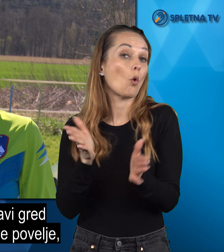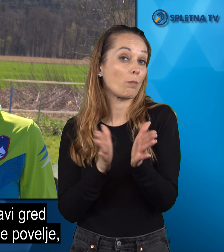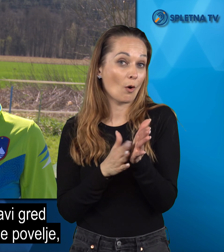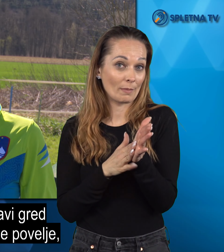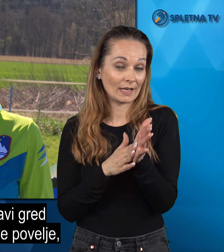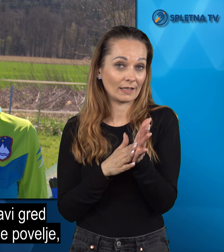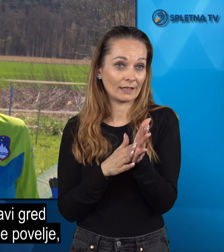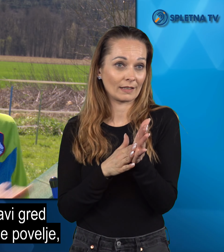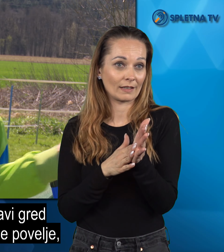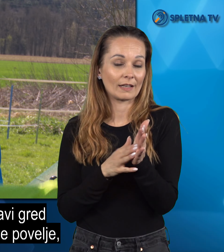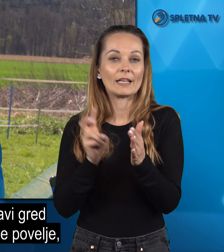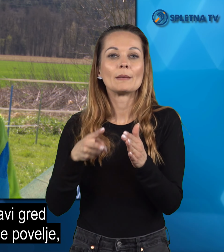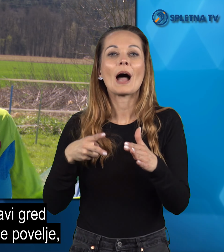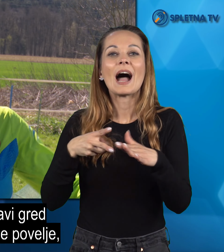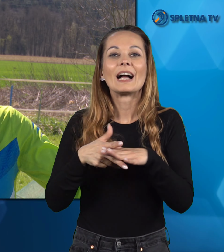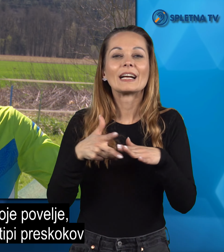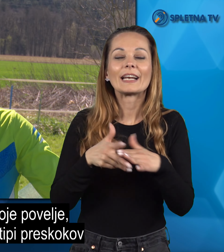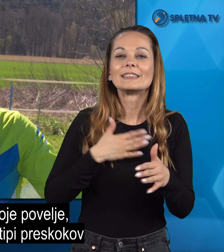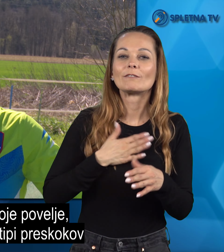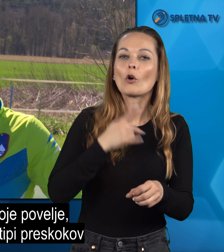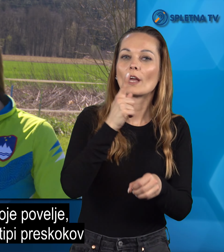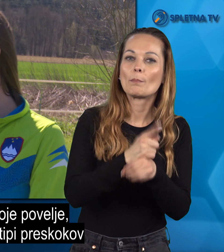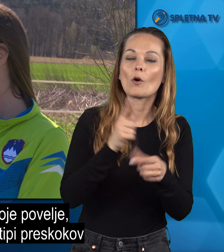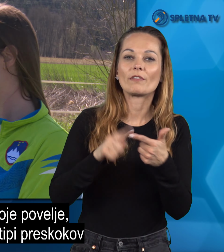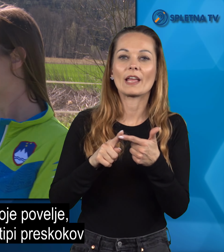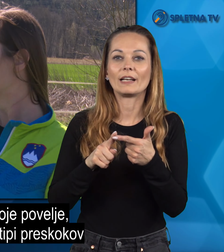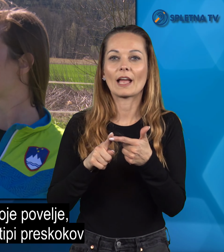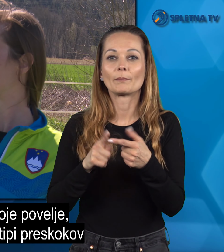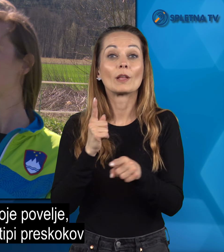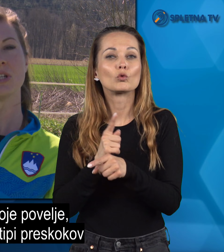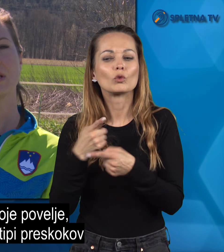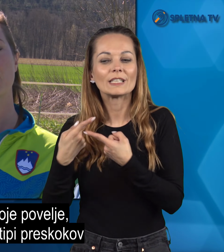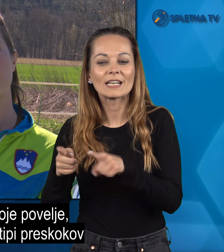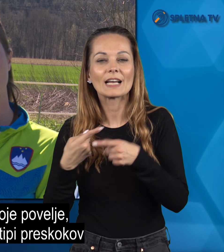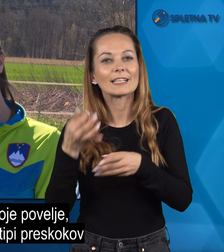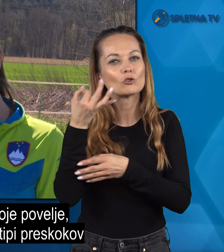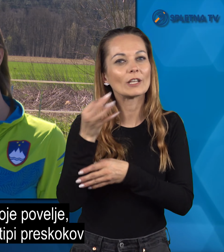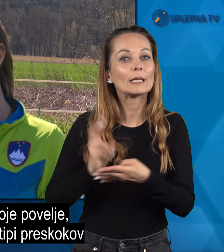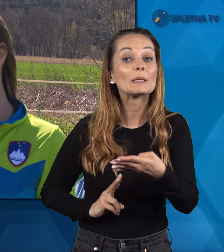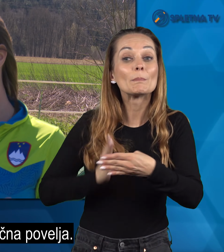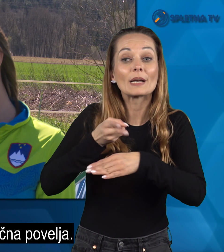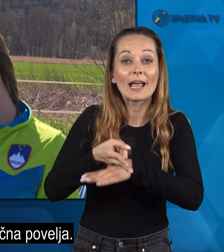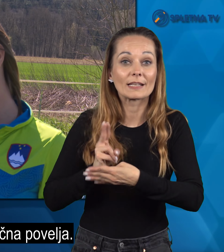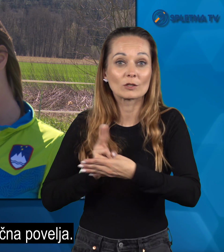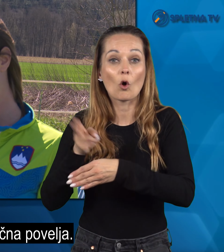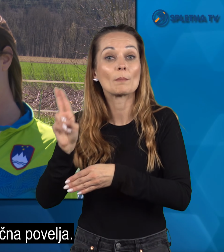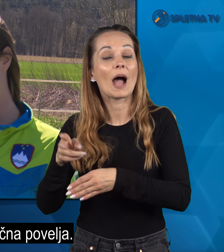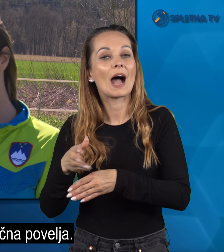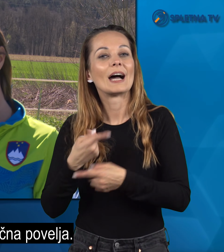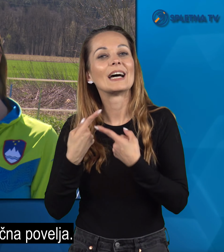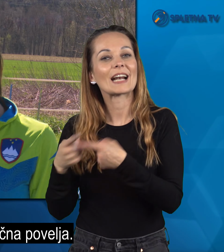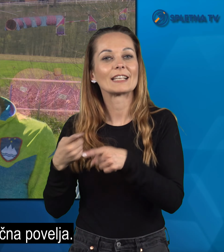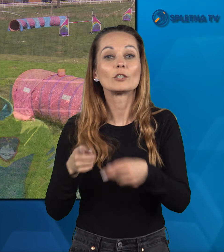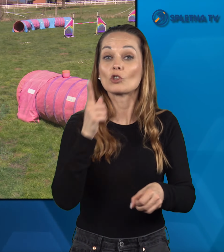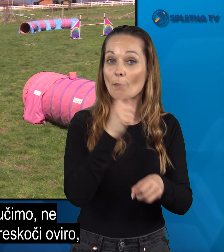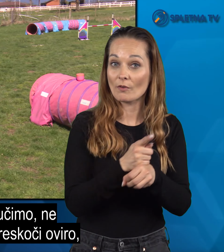se pravi gred ima svoje povelje, tunel svoje povelje, tudi različni tipi preskokov imajo različna